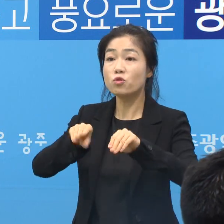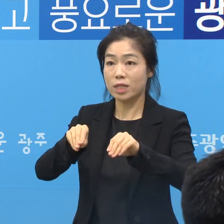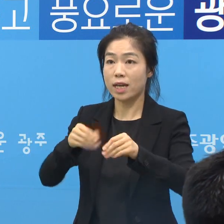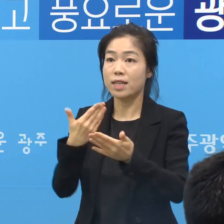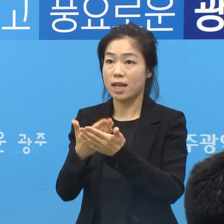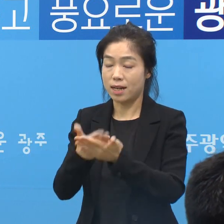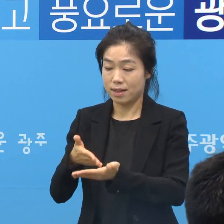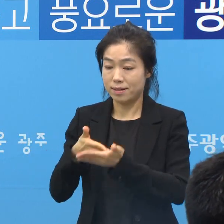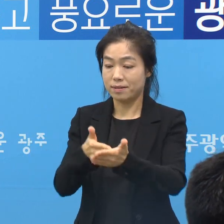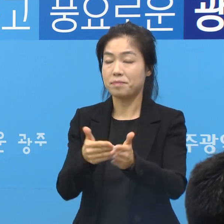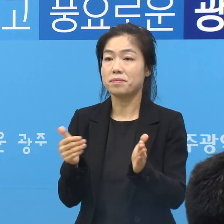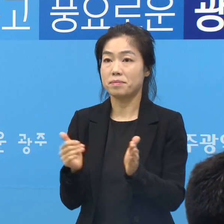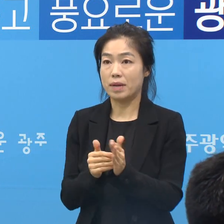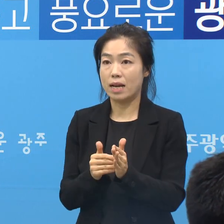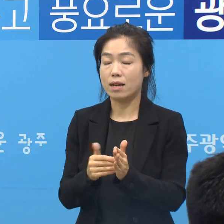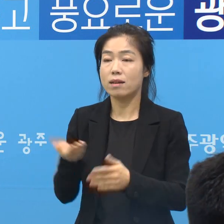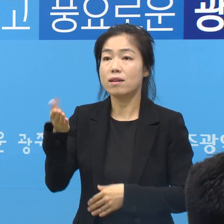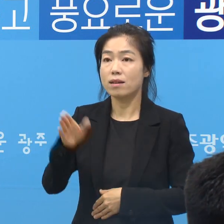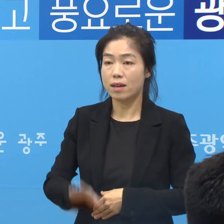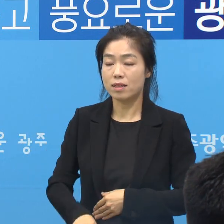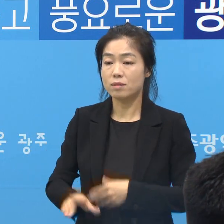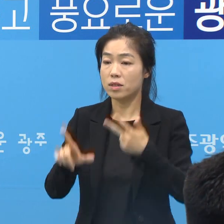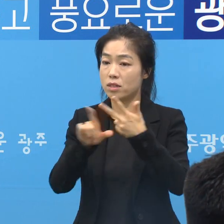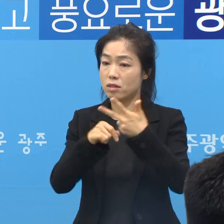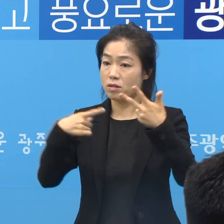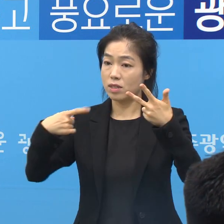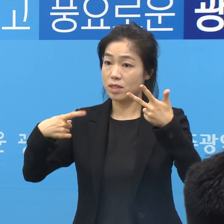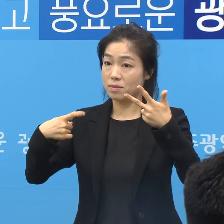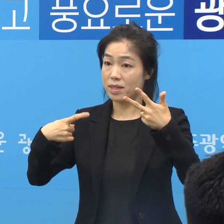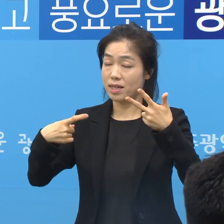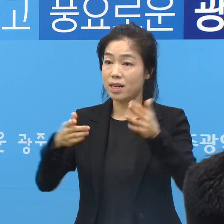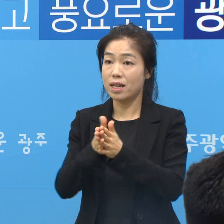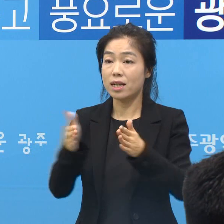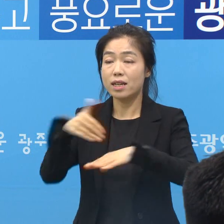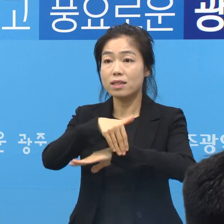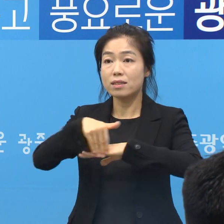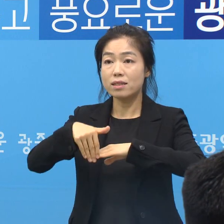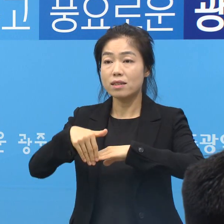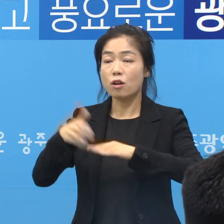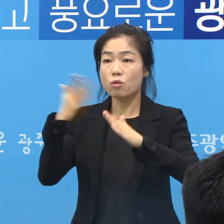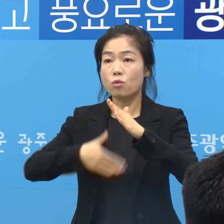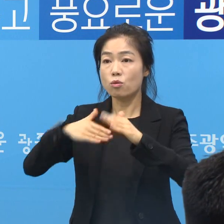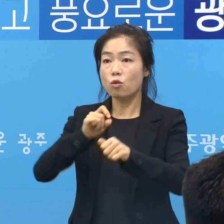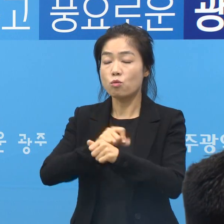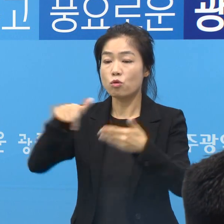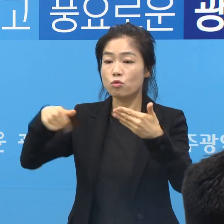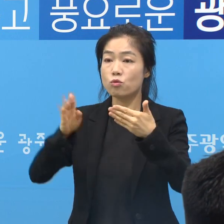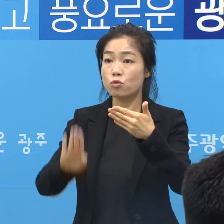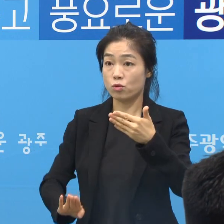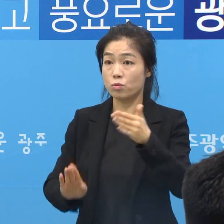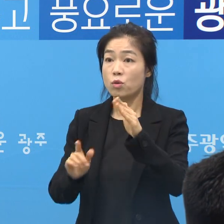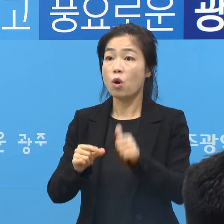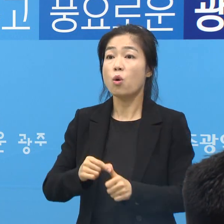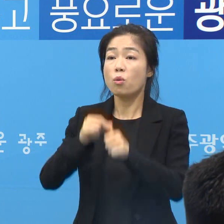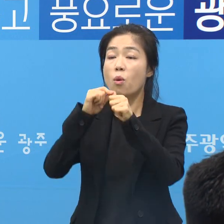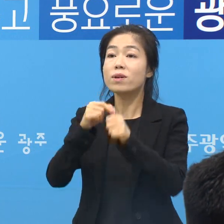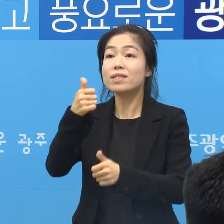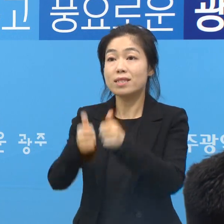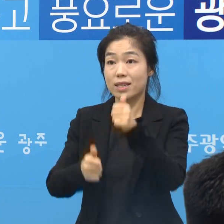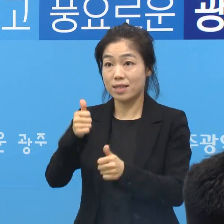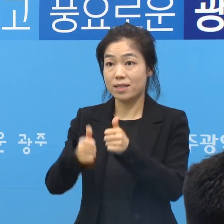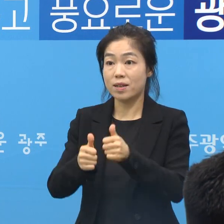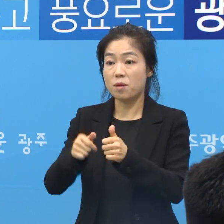협조 요청을 했습니다. 다만 7월 11일 날 시행 예정인 공무원 9급 공채 시험은